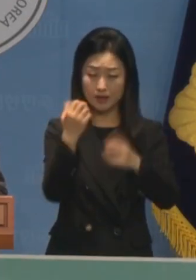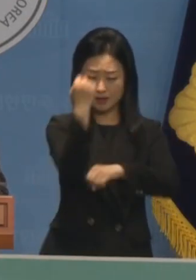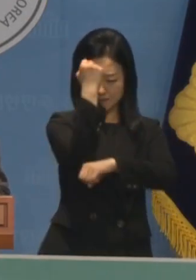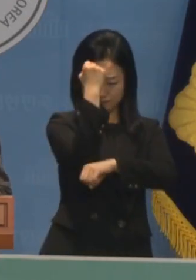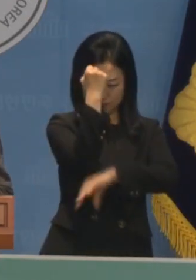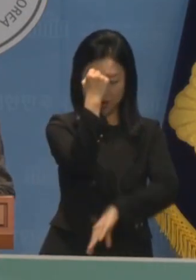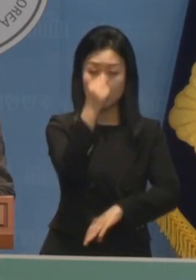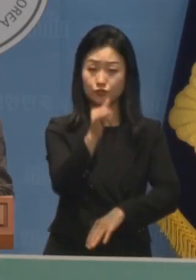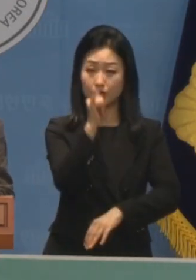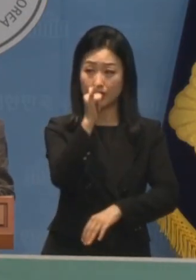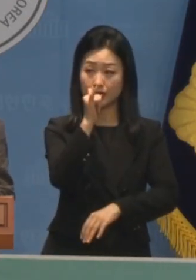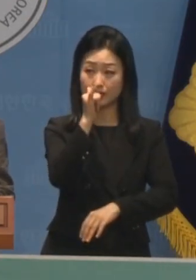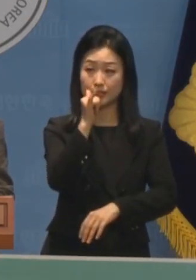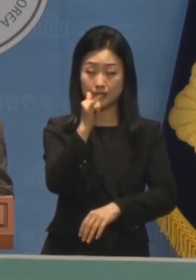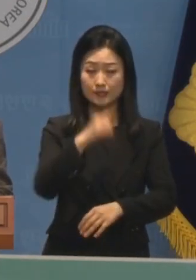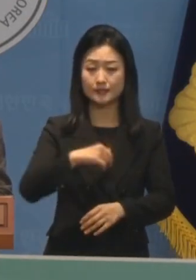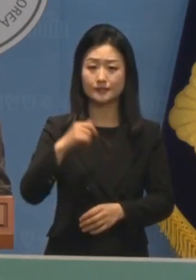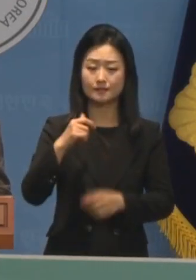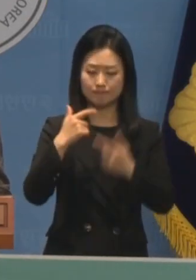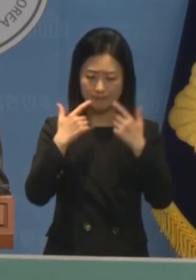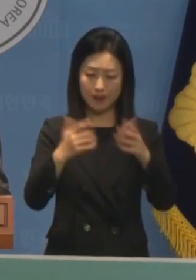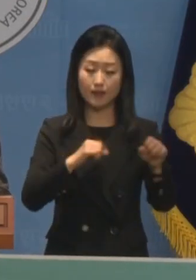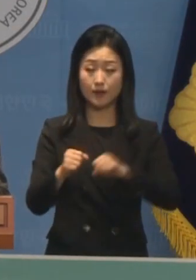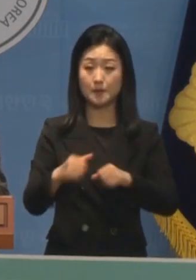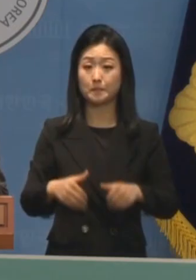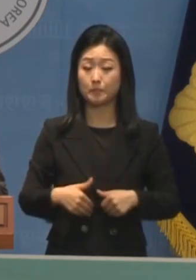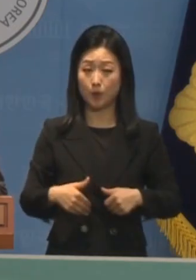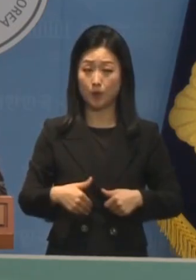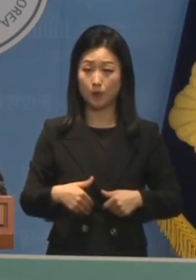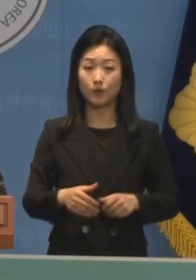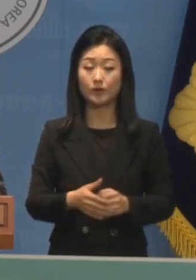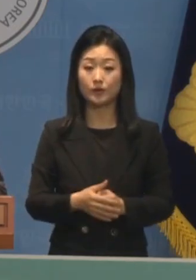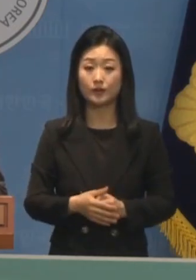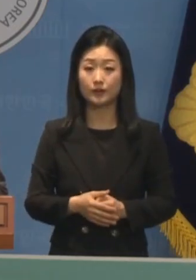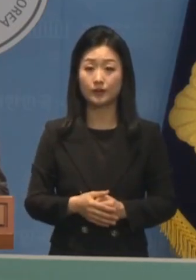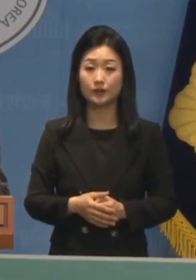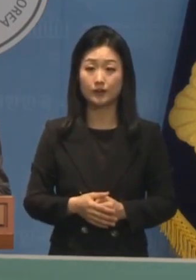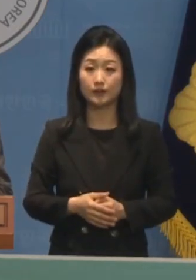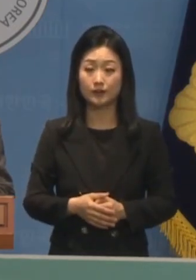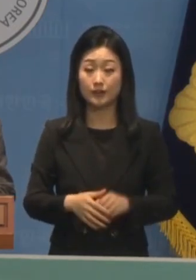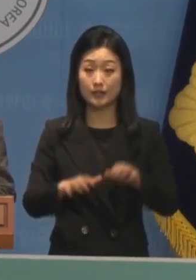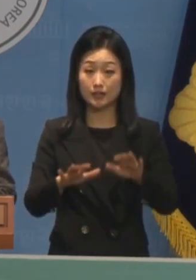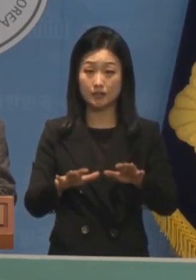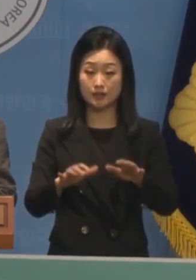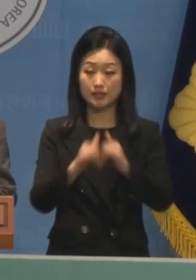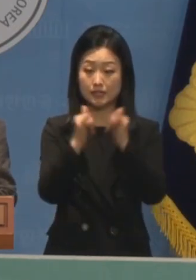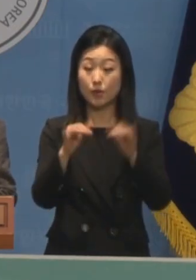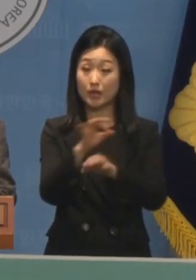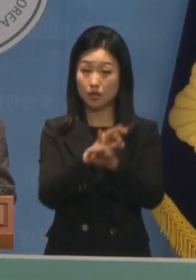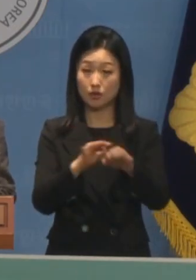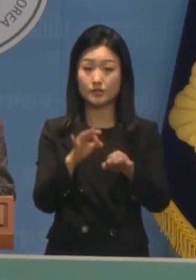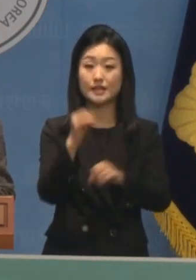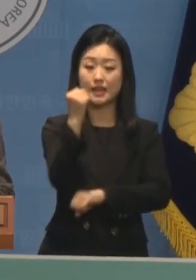있는 기초를 만들어야 합니다. 이를 위해 필수적인 것이 바로 사회적 경제,